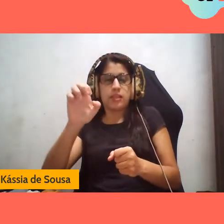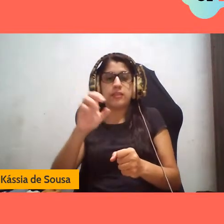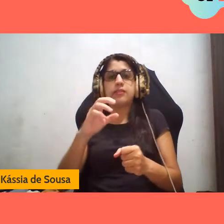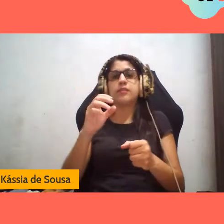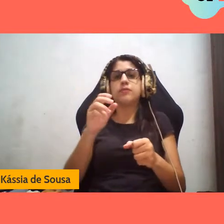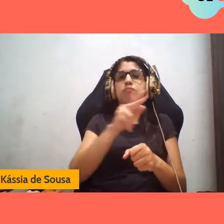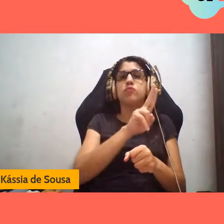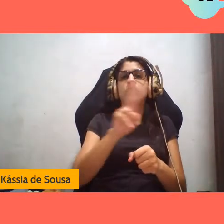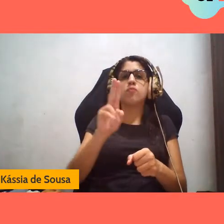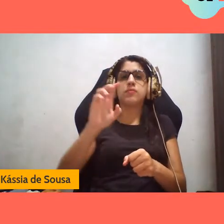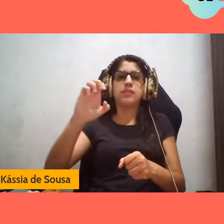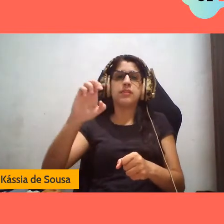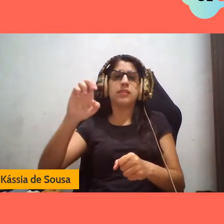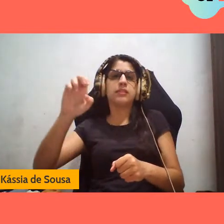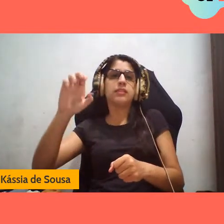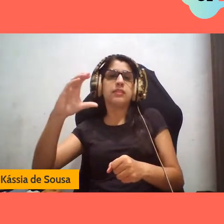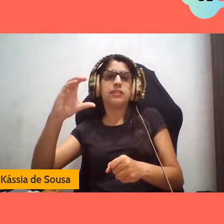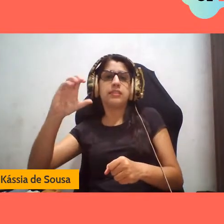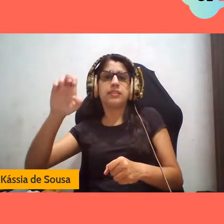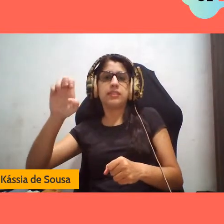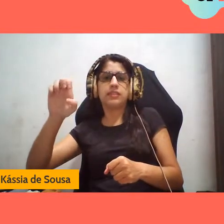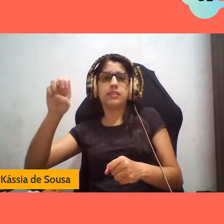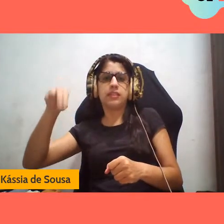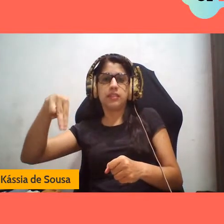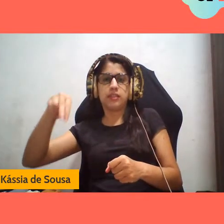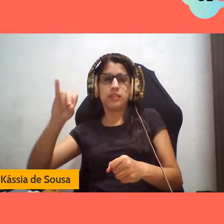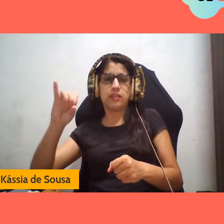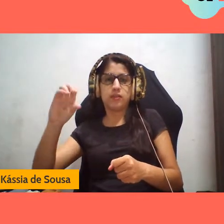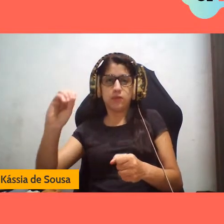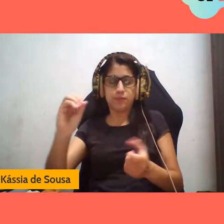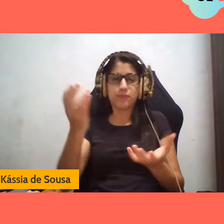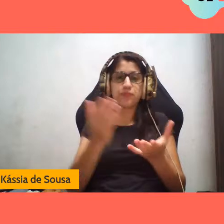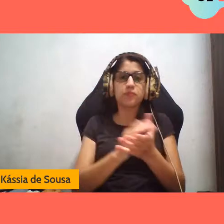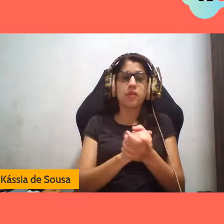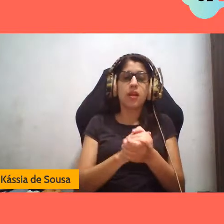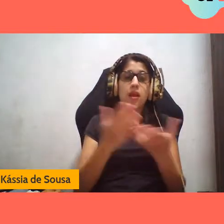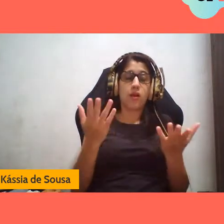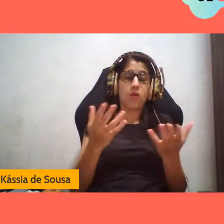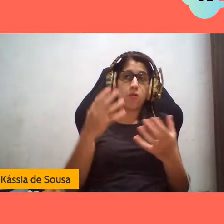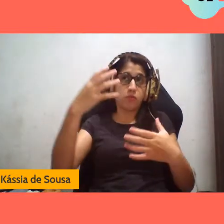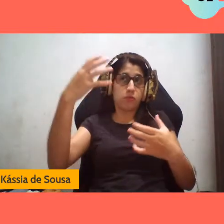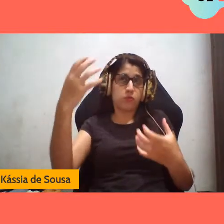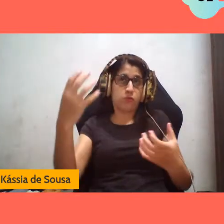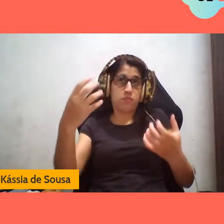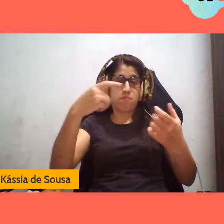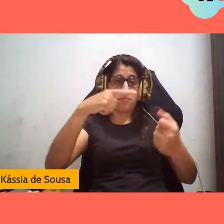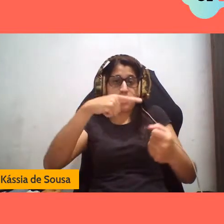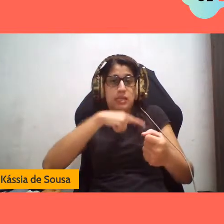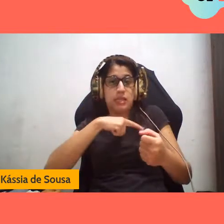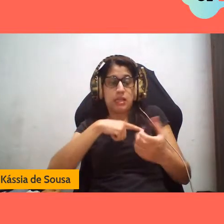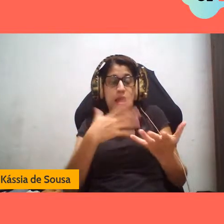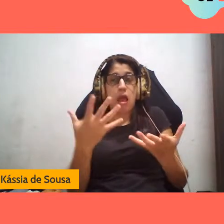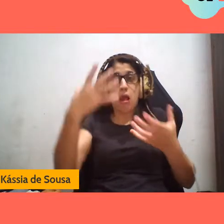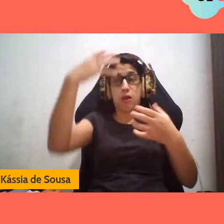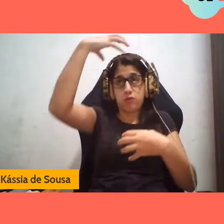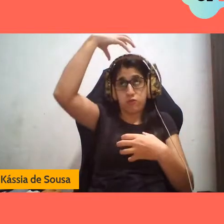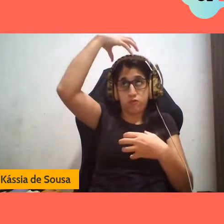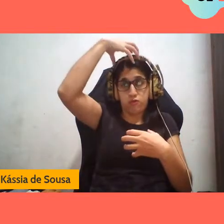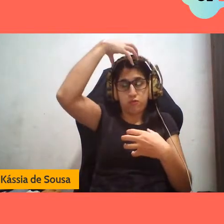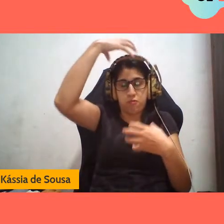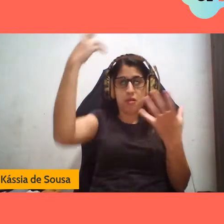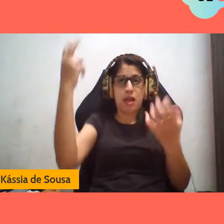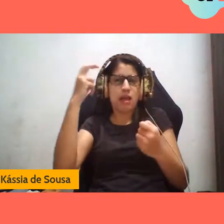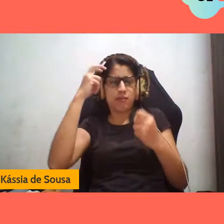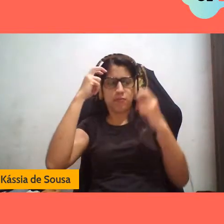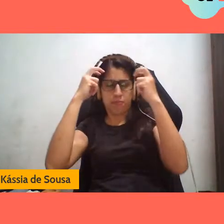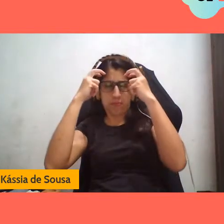velho. Isso, de alguma forma, me confere uma coroa, uma capa de sabedoria, de mais